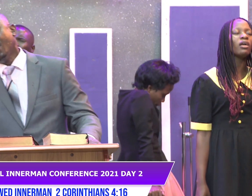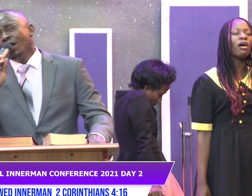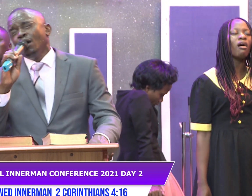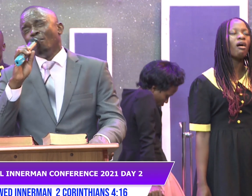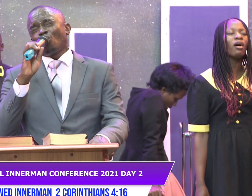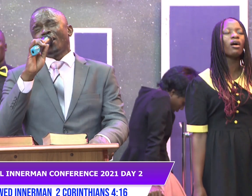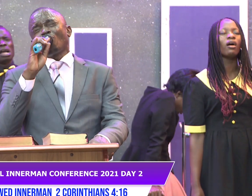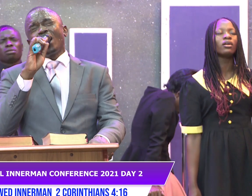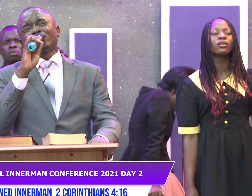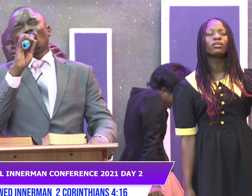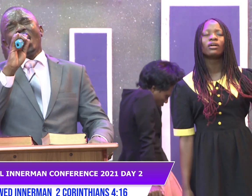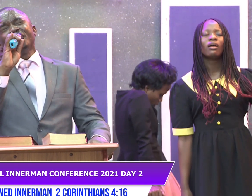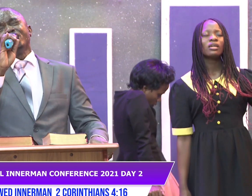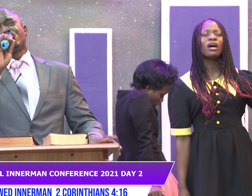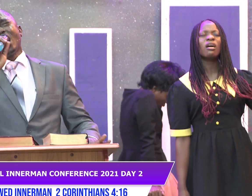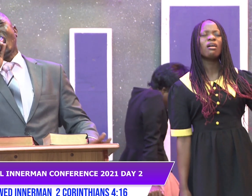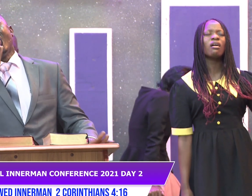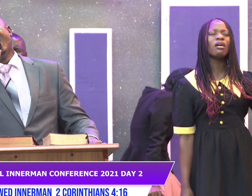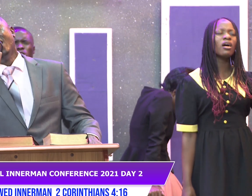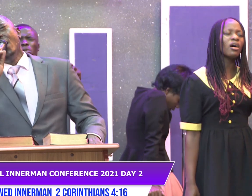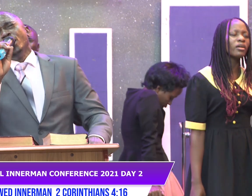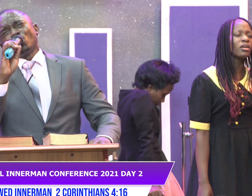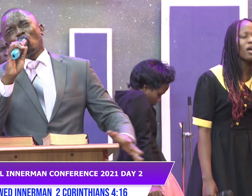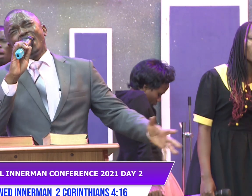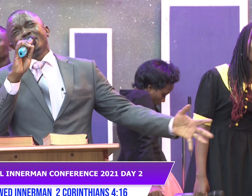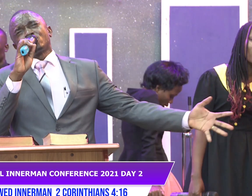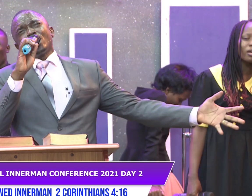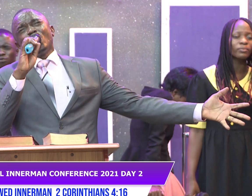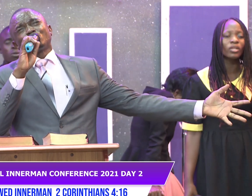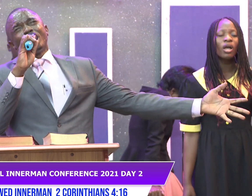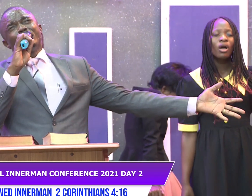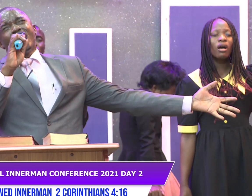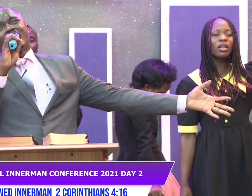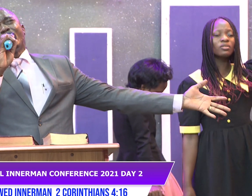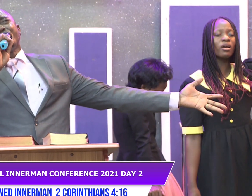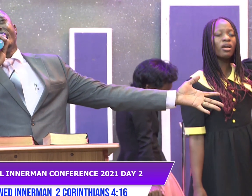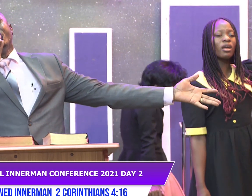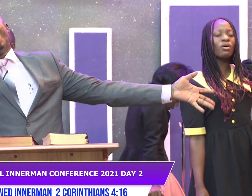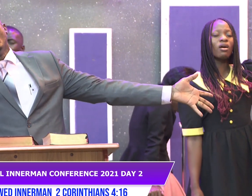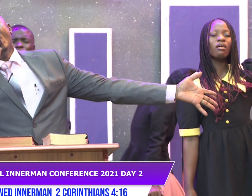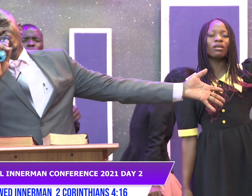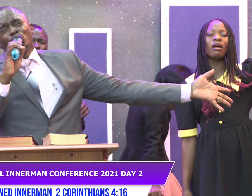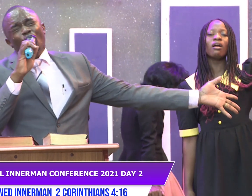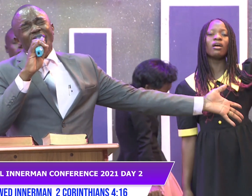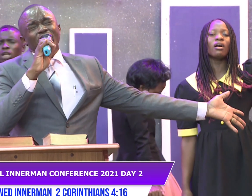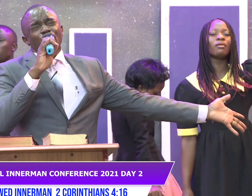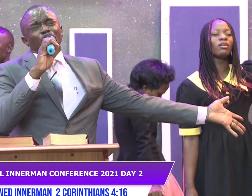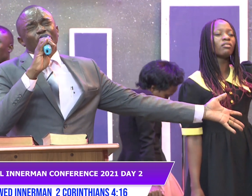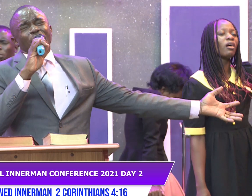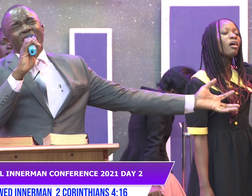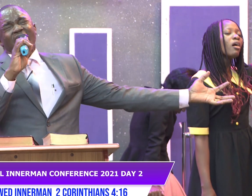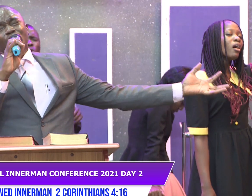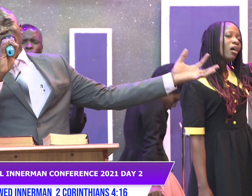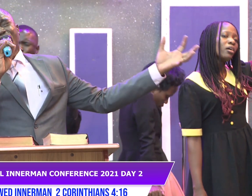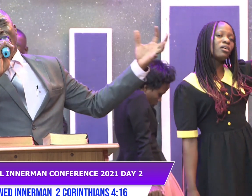y'okusaba mukwano gwange tukwaniriza tukwaniriza ojo otuule mu yeekaalu yiino tukwaniriza